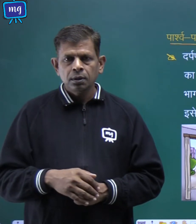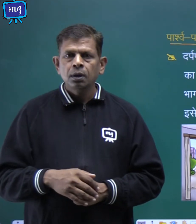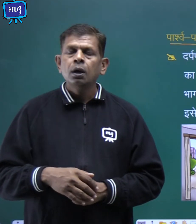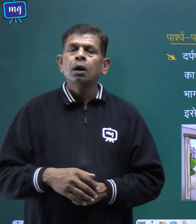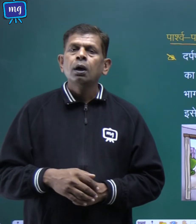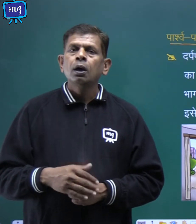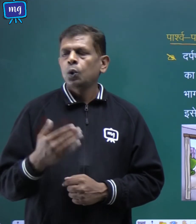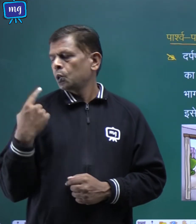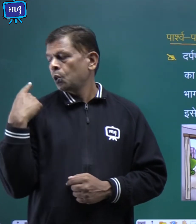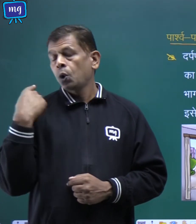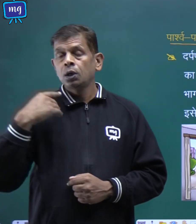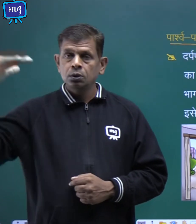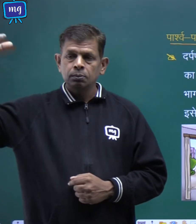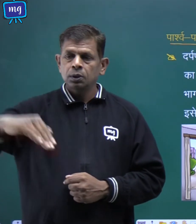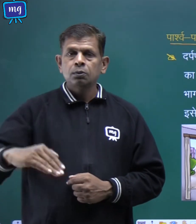कि पार्श्व परिवर्तन